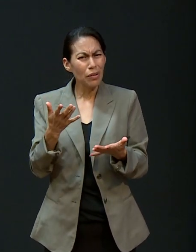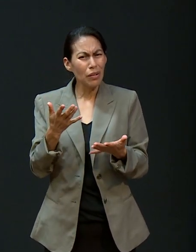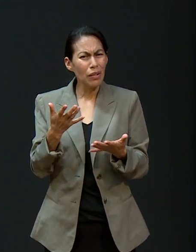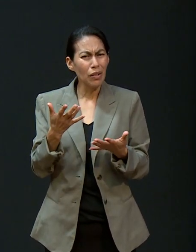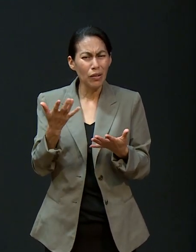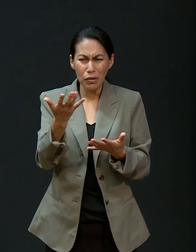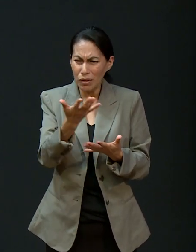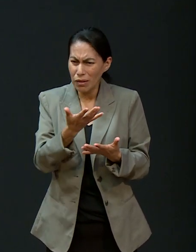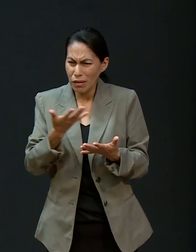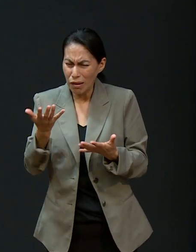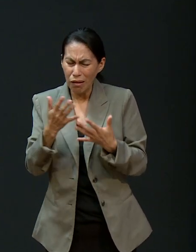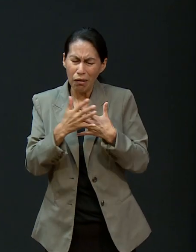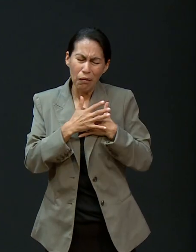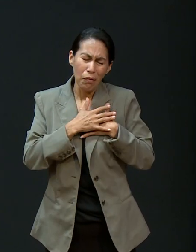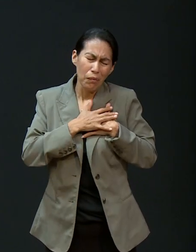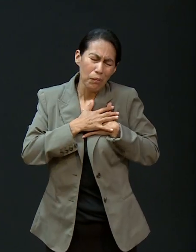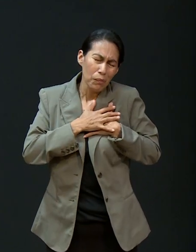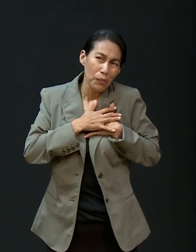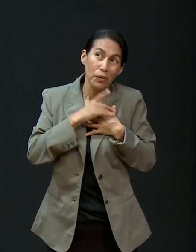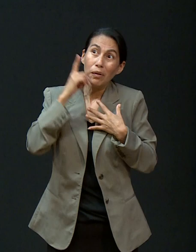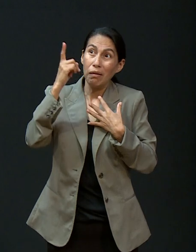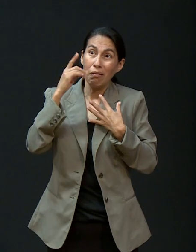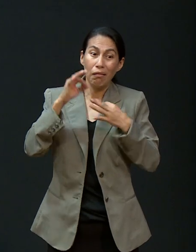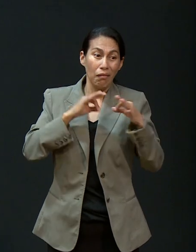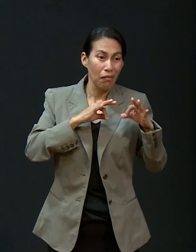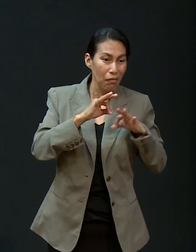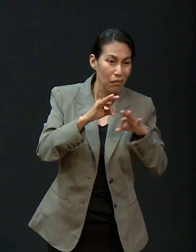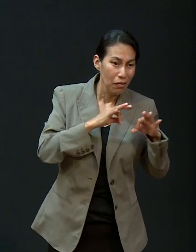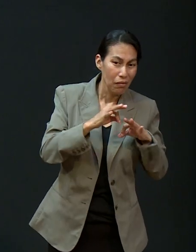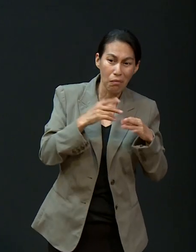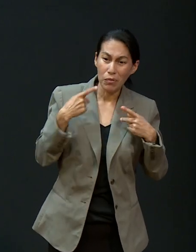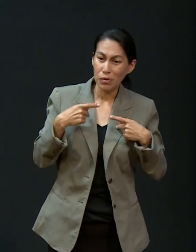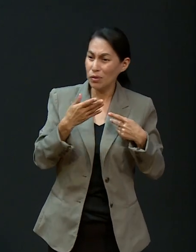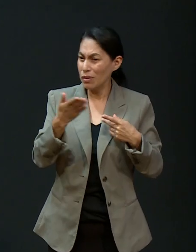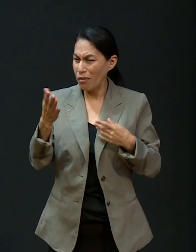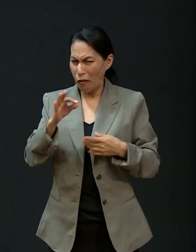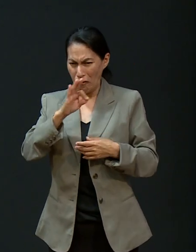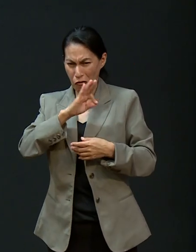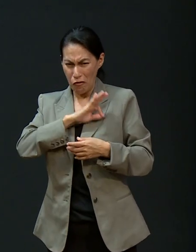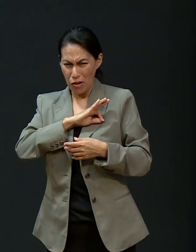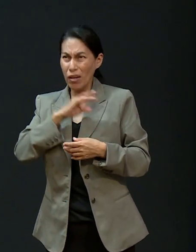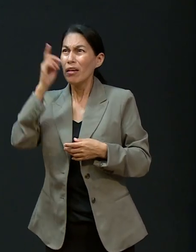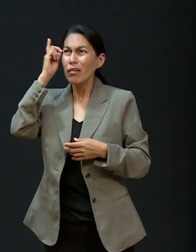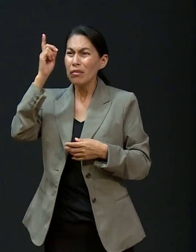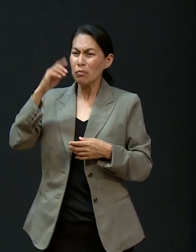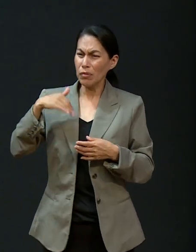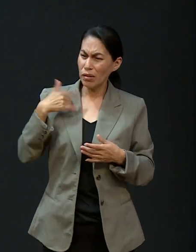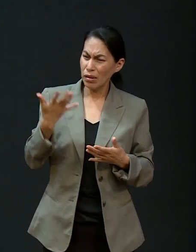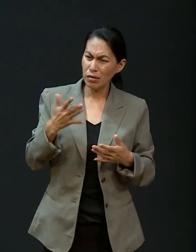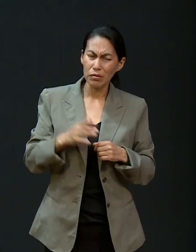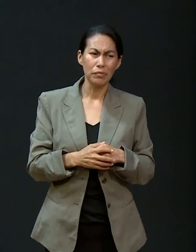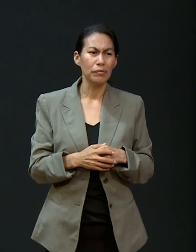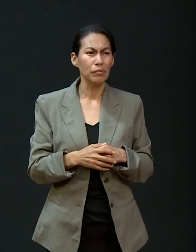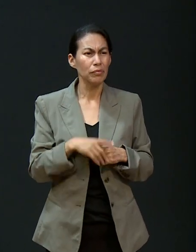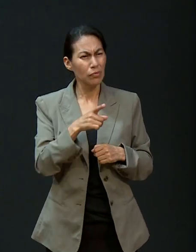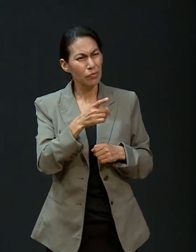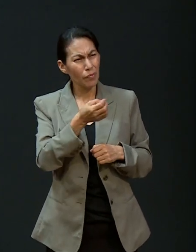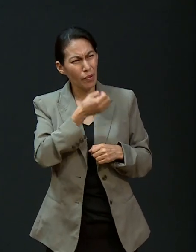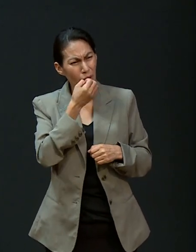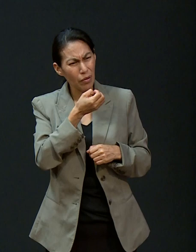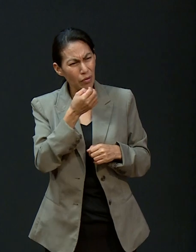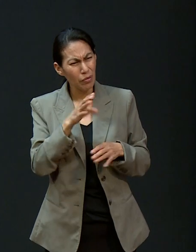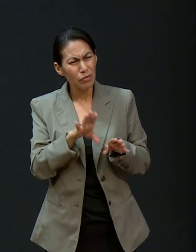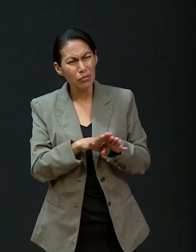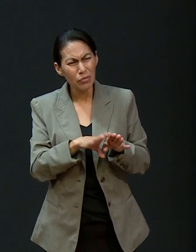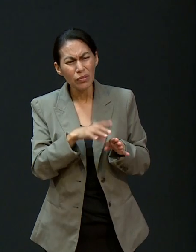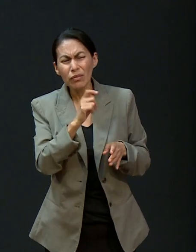amor? A través del amor de los que te rodean, que tienen fe en que Dios puede obrar milagros. ¿Y cómo